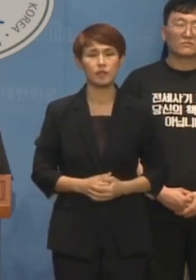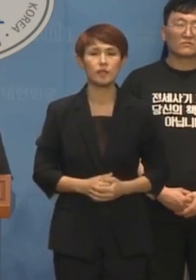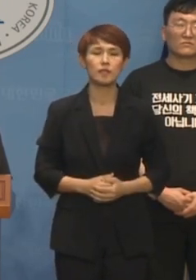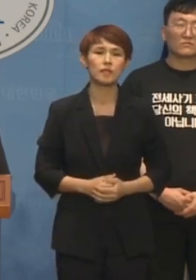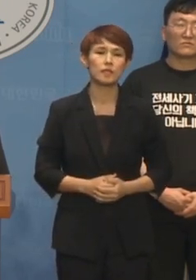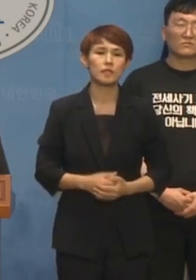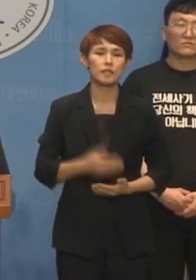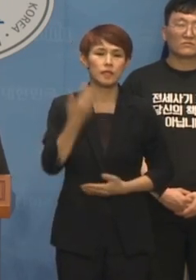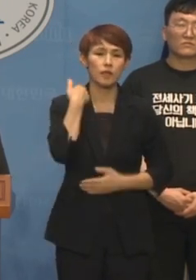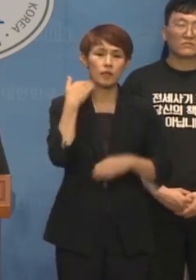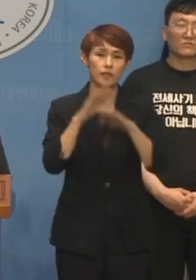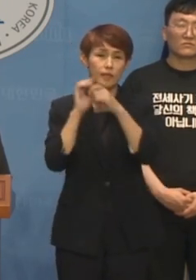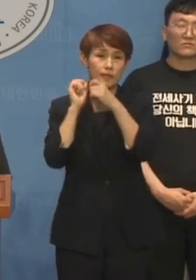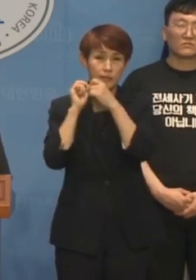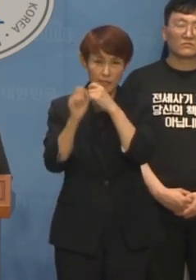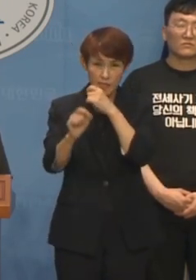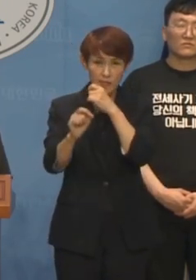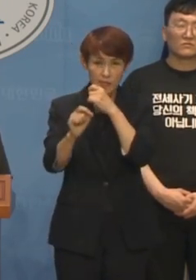전세 사기가